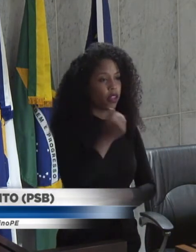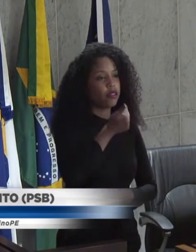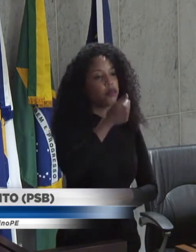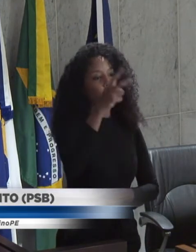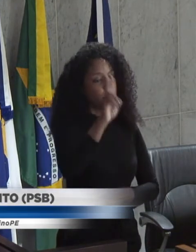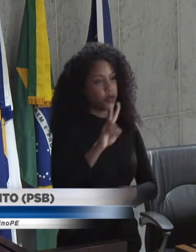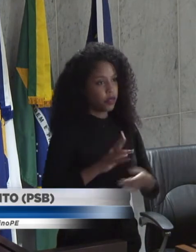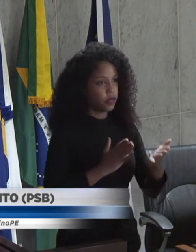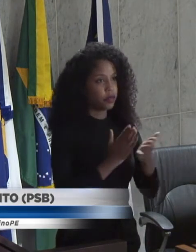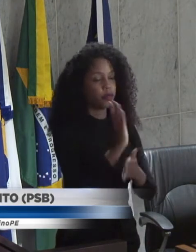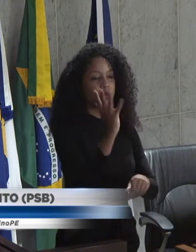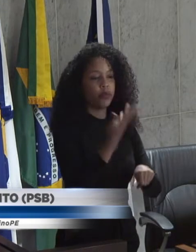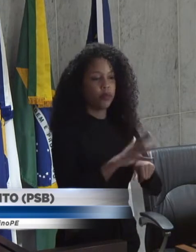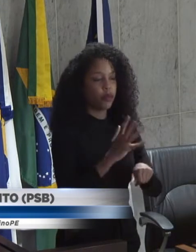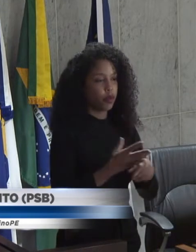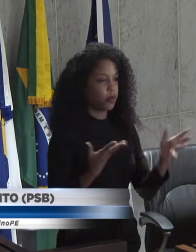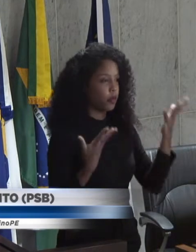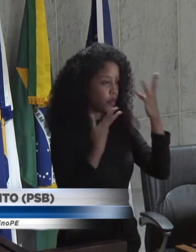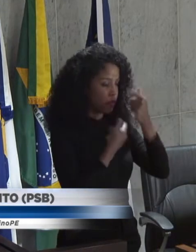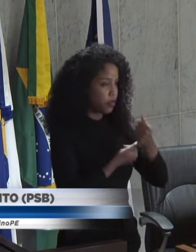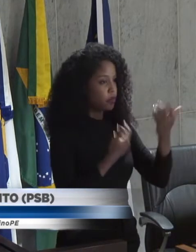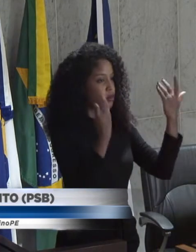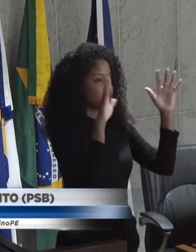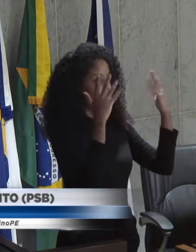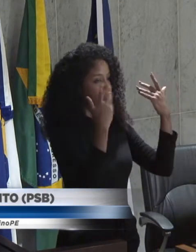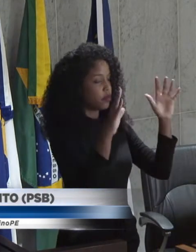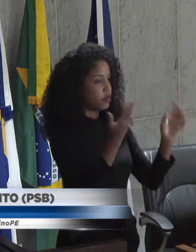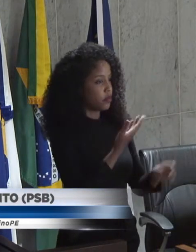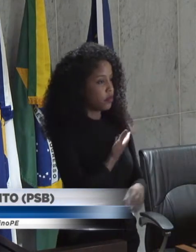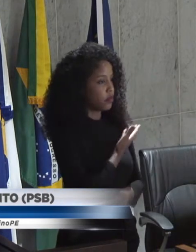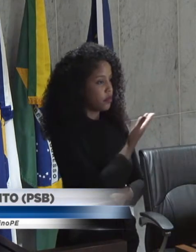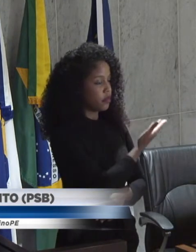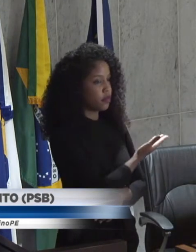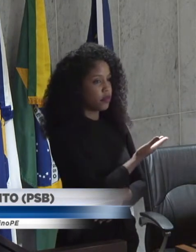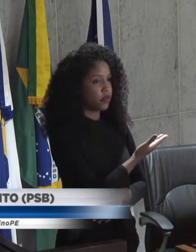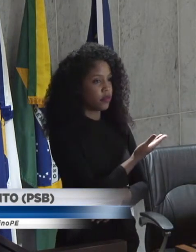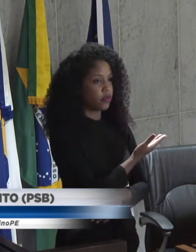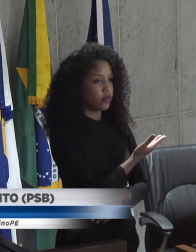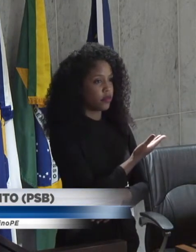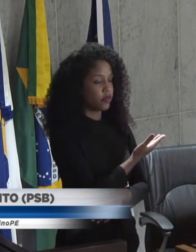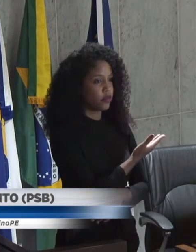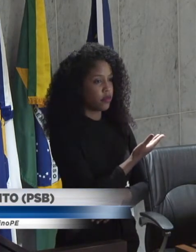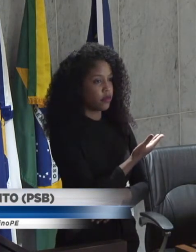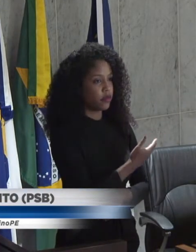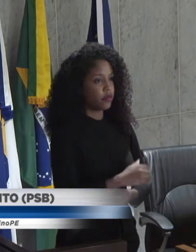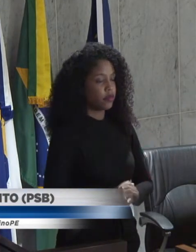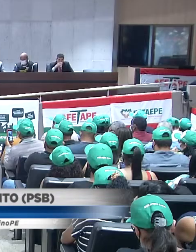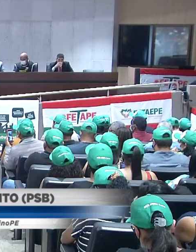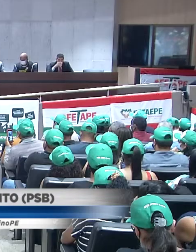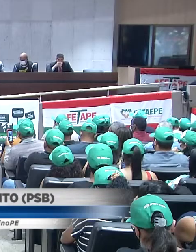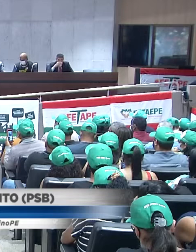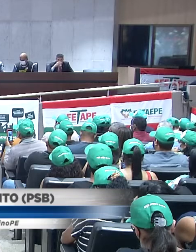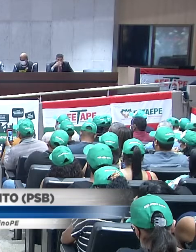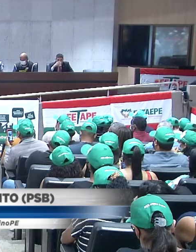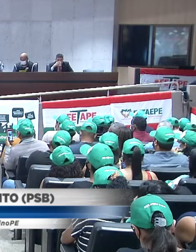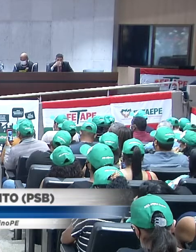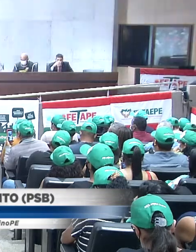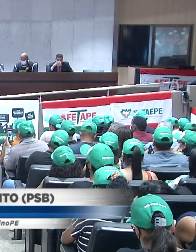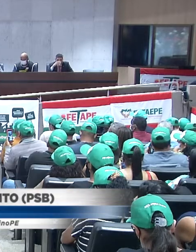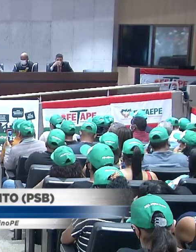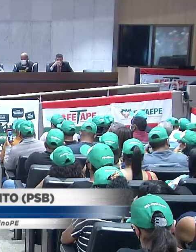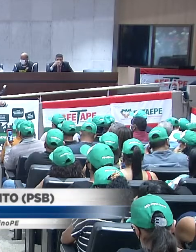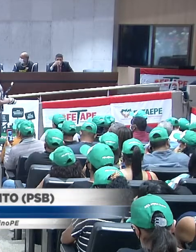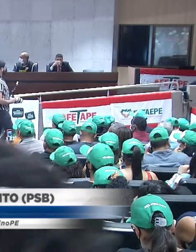desempenho brilhante da Câmara Federal. Também uma salva de palmas para o nosso companheiro Doriel, né? Carlos Veras. E saudar também